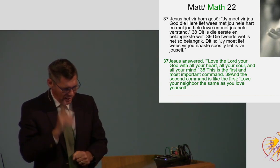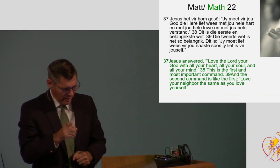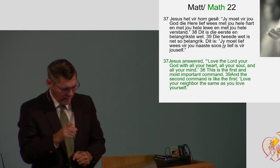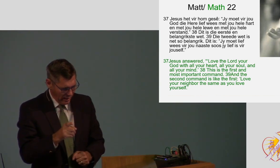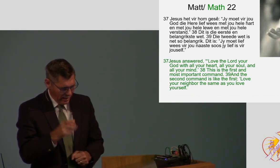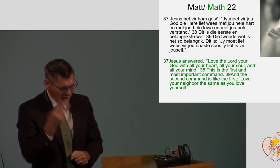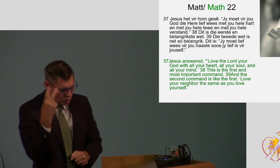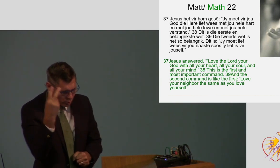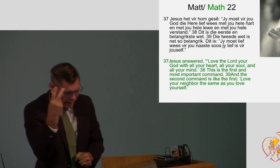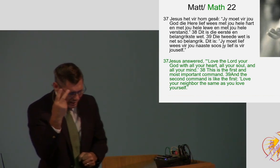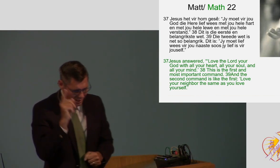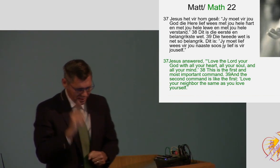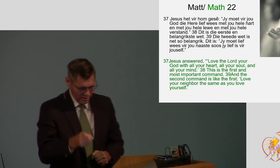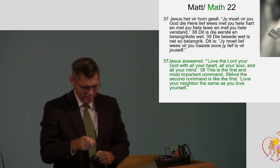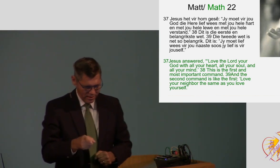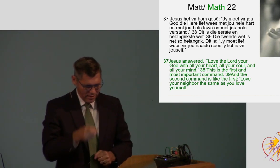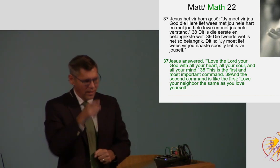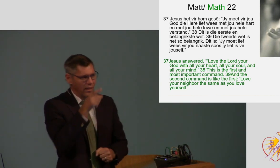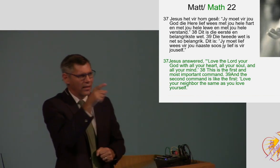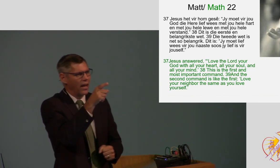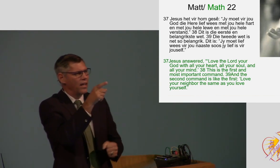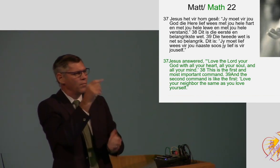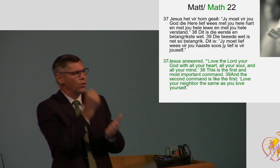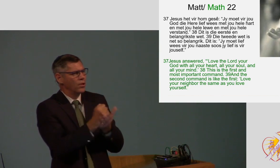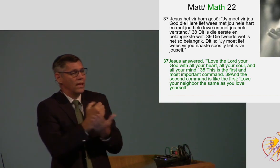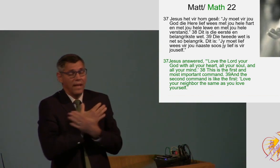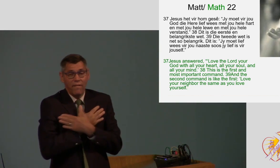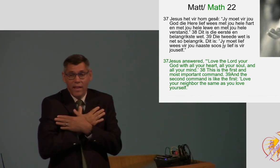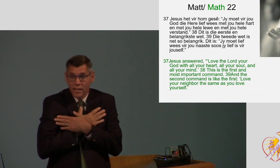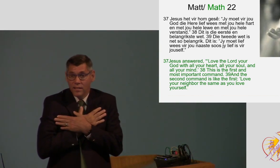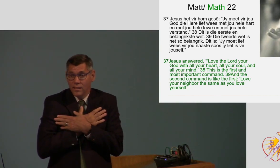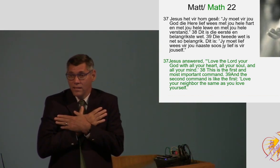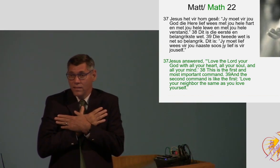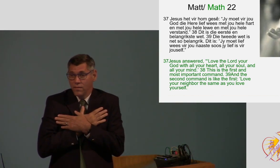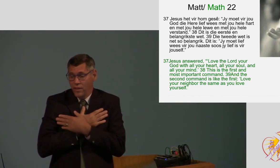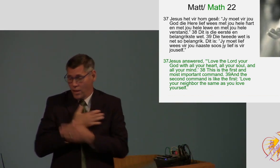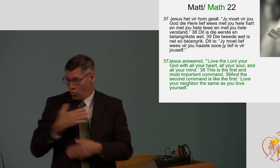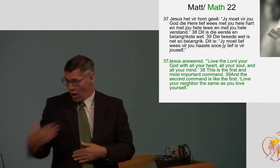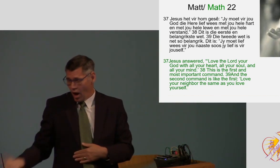En die tweede is, jy moet lief wees vir jou naaste,